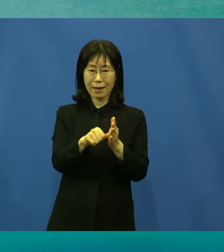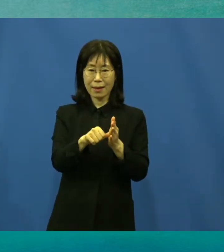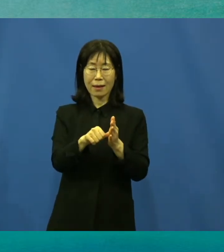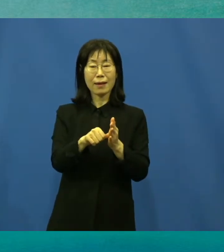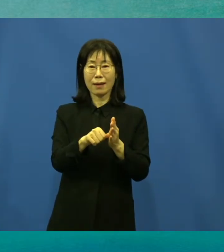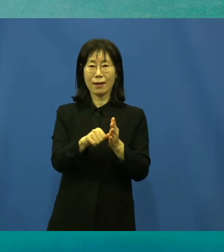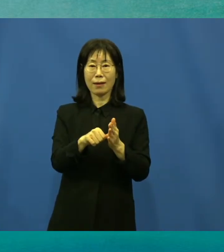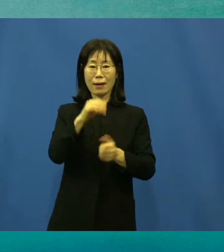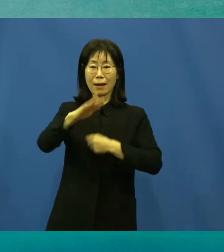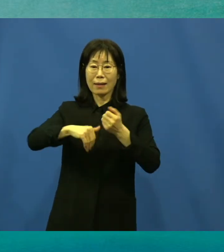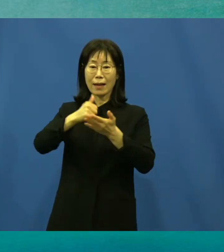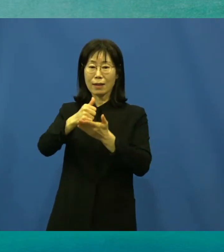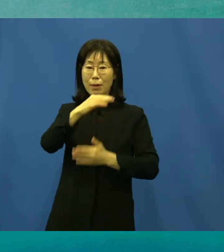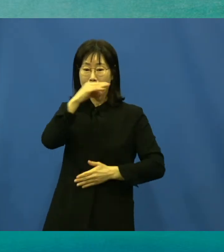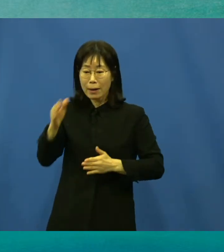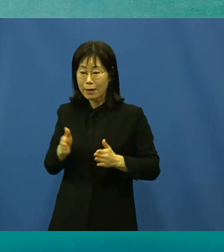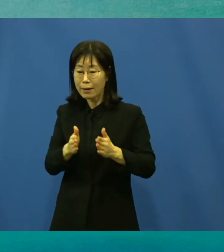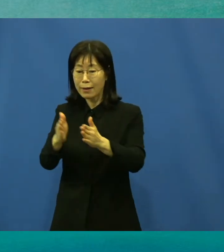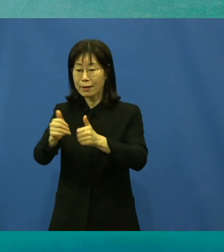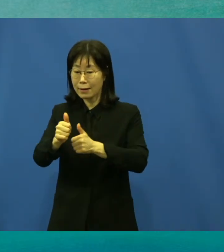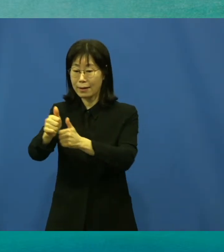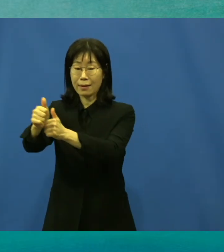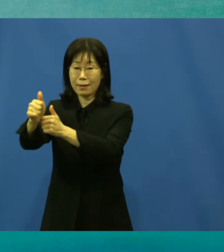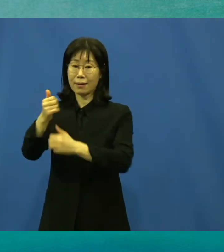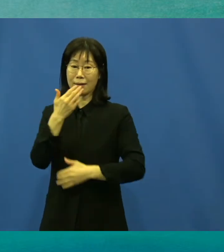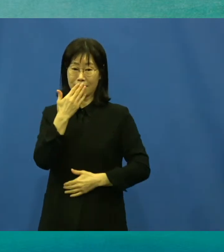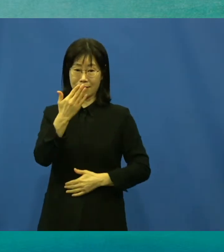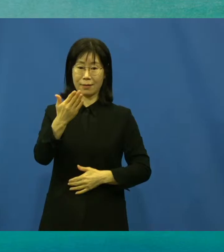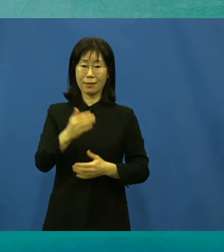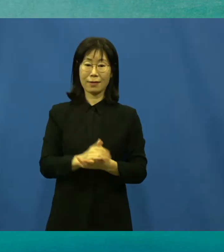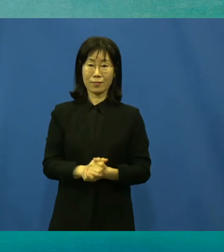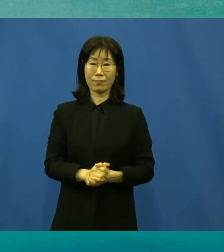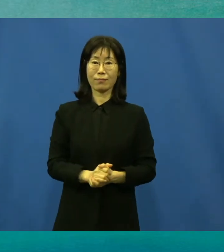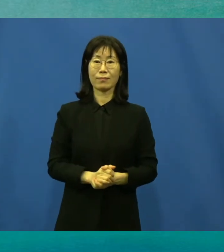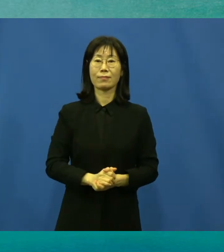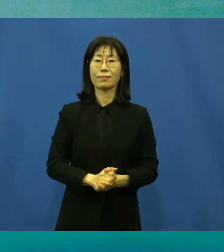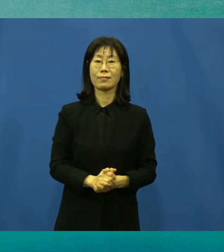우리는 요나를 통하여 기도를 배웁니다. 요나의 기도는 응답되었습니다.